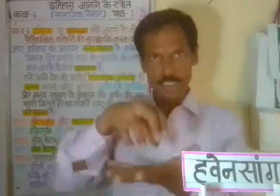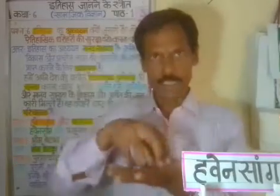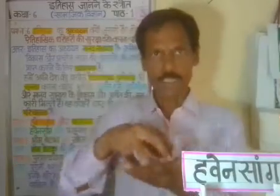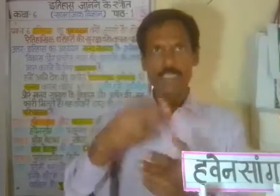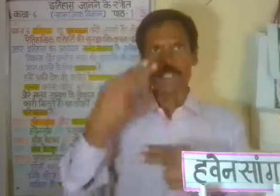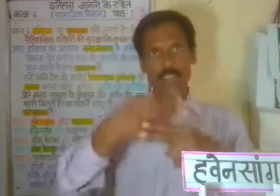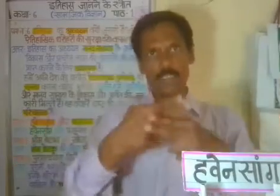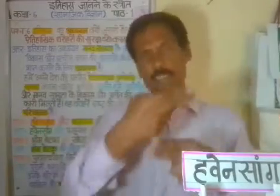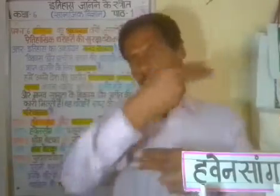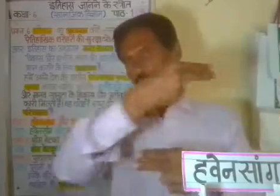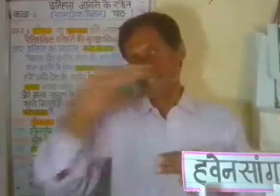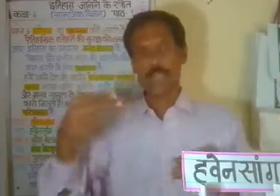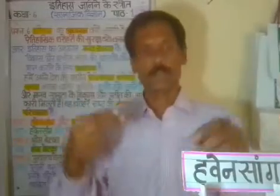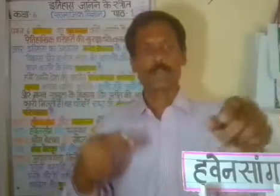चीनी नाम,